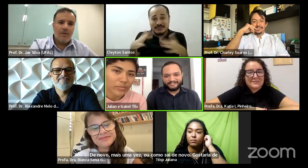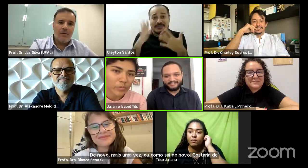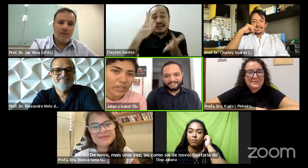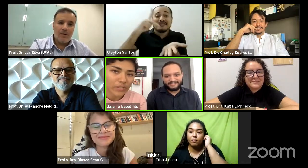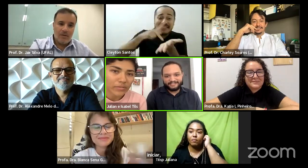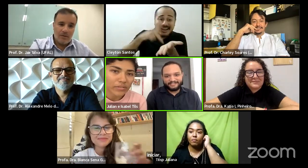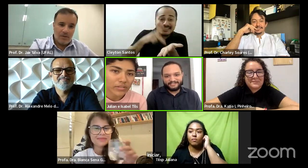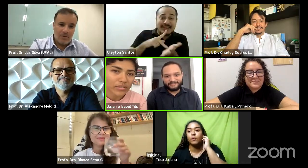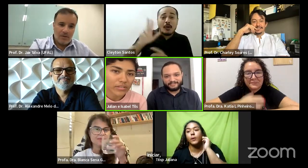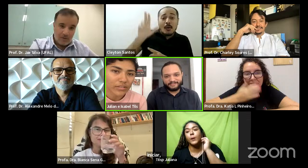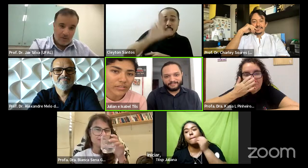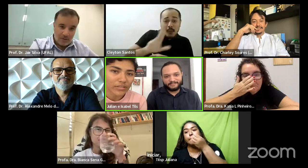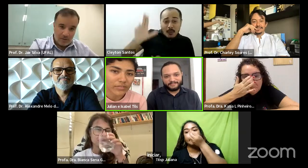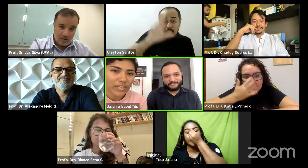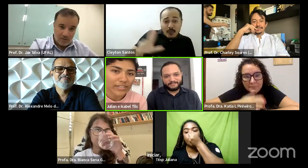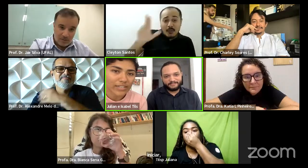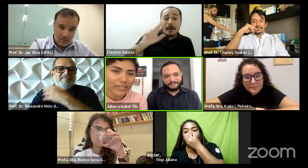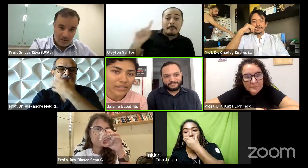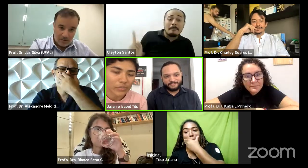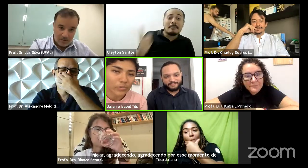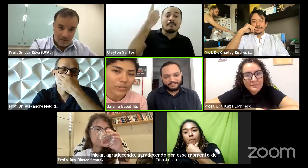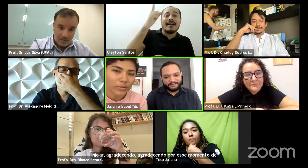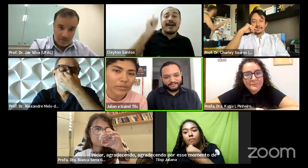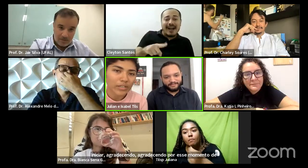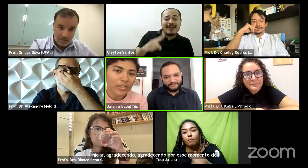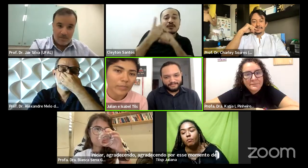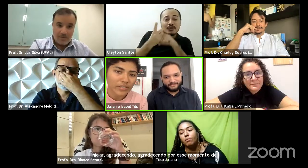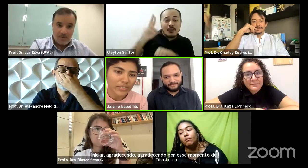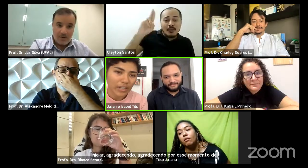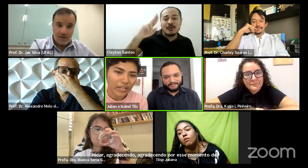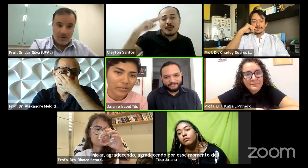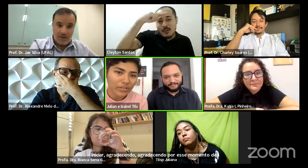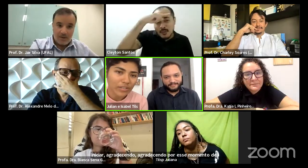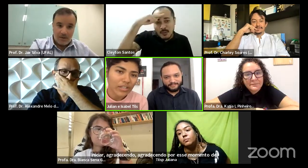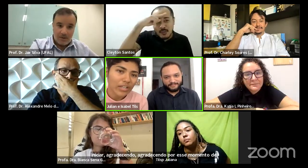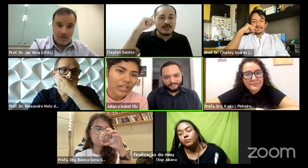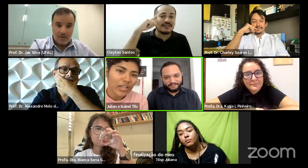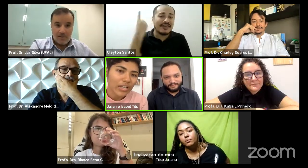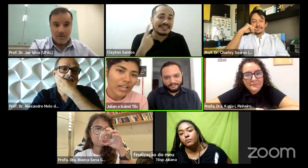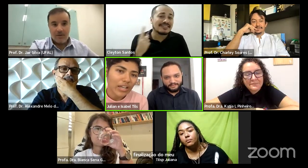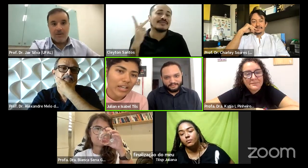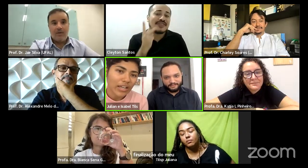agradecendo por esse momento de finalização do meu mestrado.